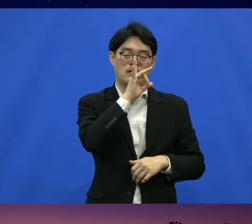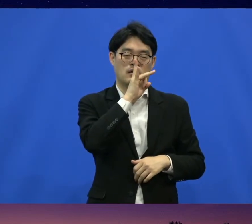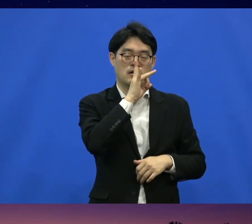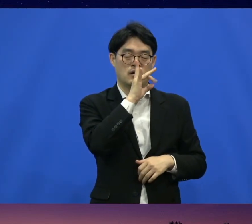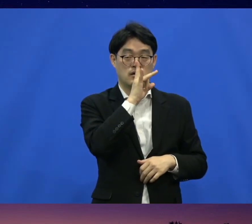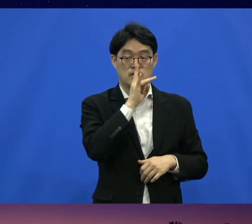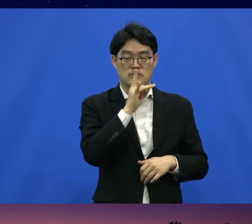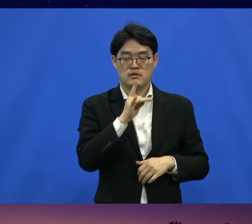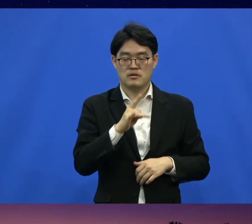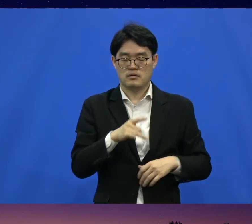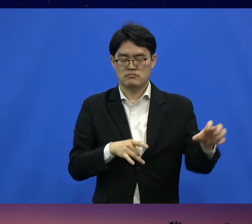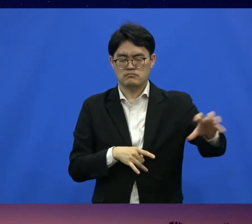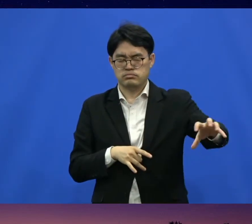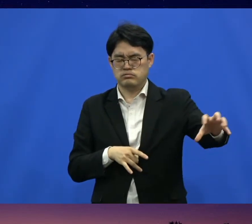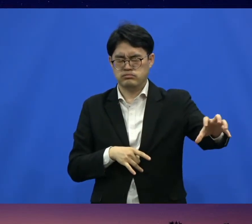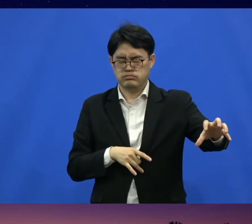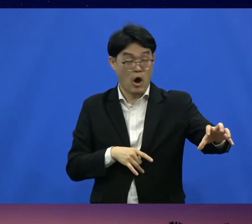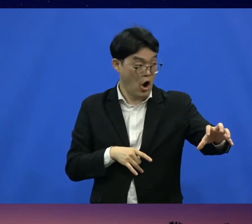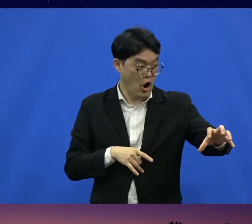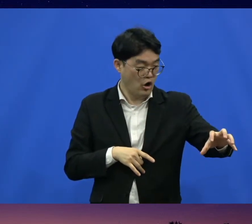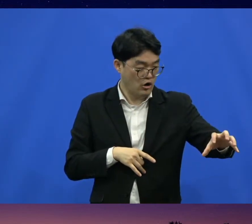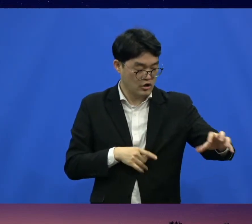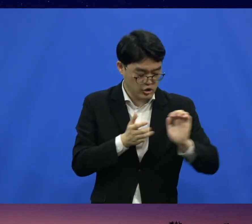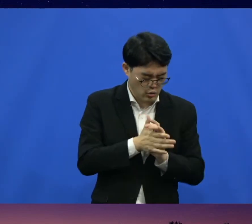가능해요 여러분. 기도도 마찬가지예요 여러분.